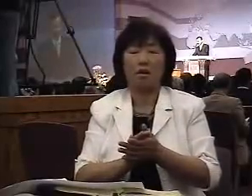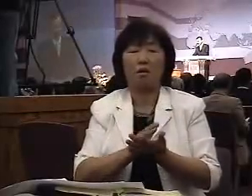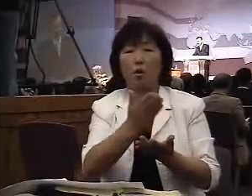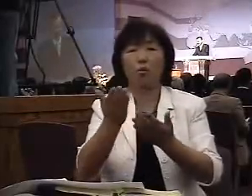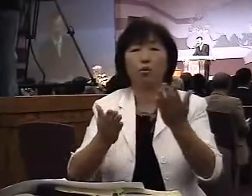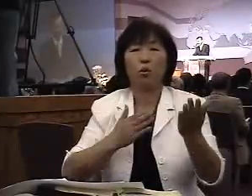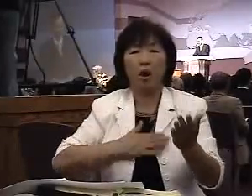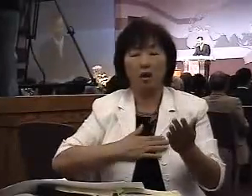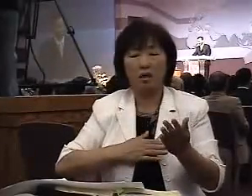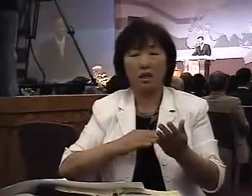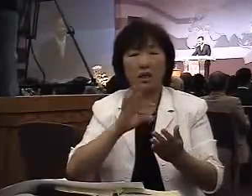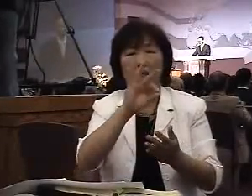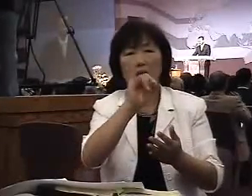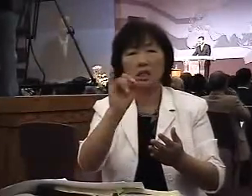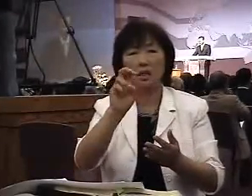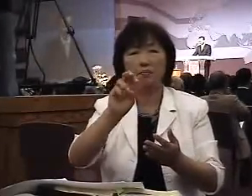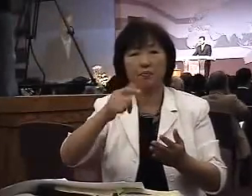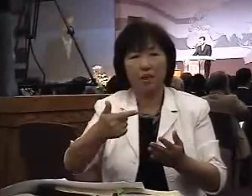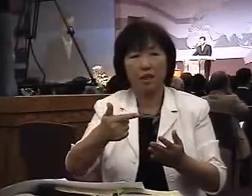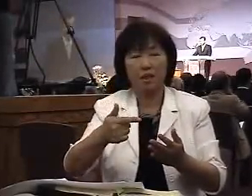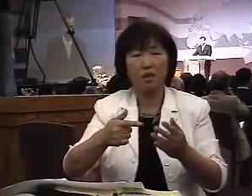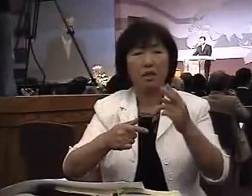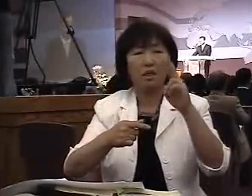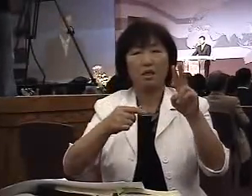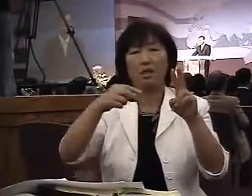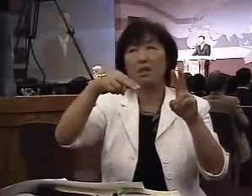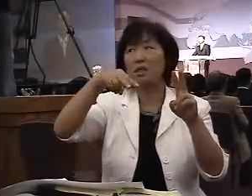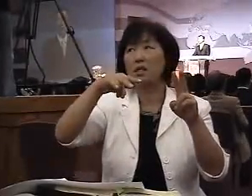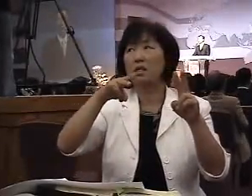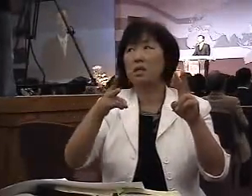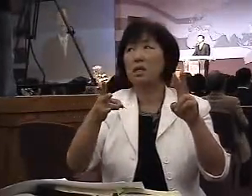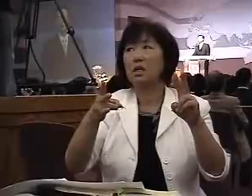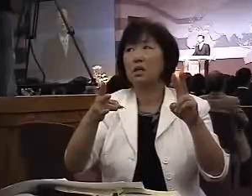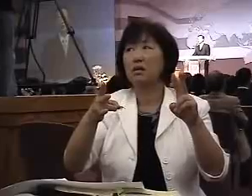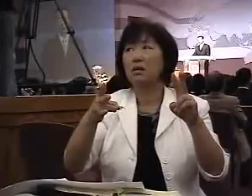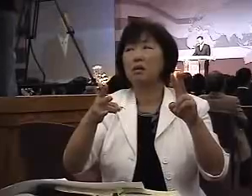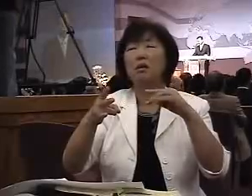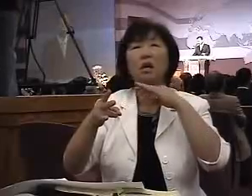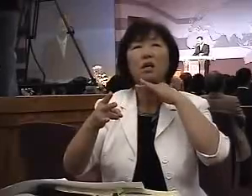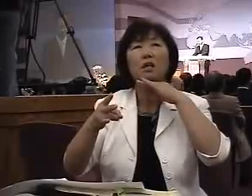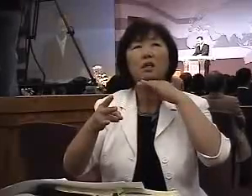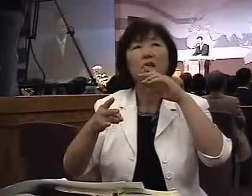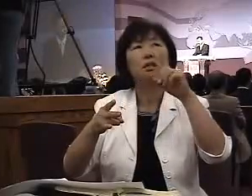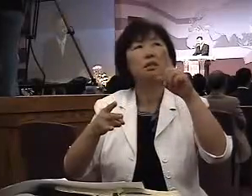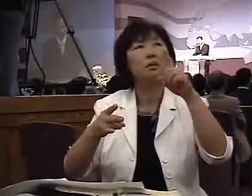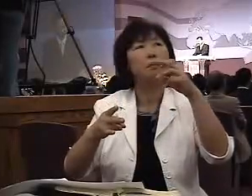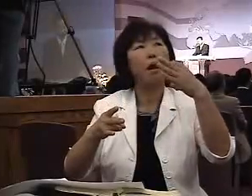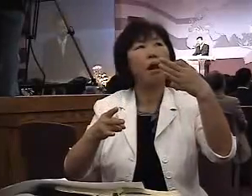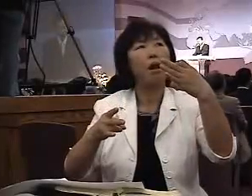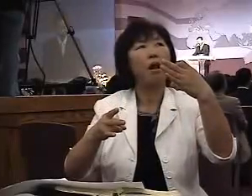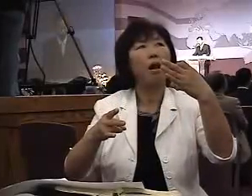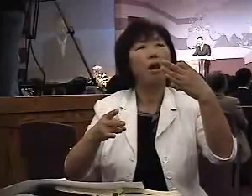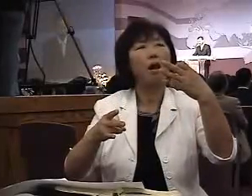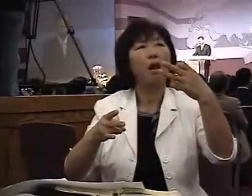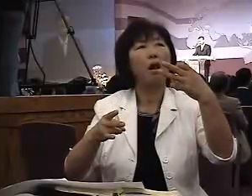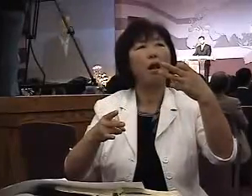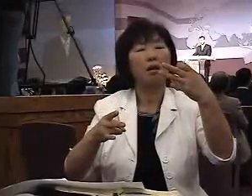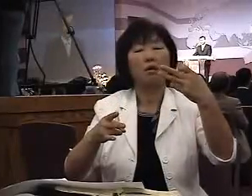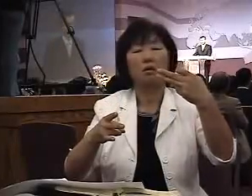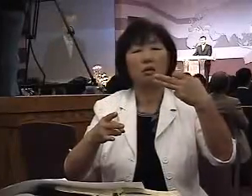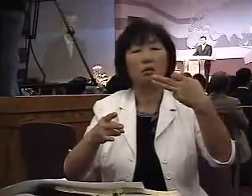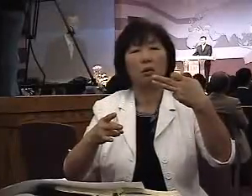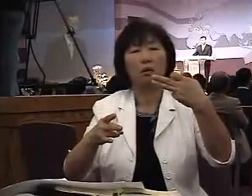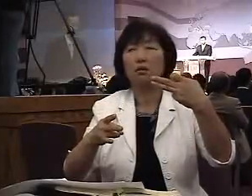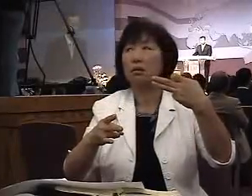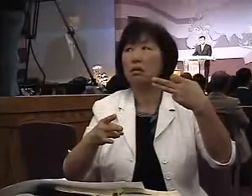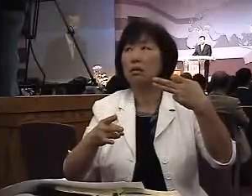현재 이민 2세들 중에 18세가 넘은 성인 2세들 중에 미국에 살고 있는